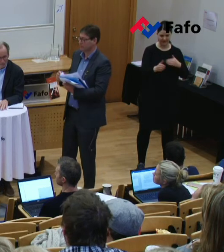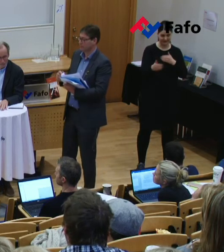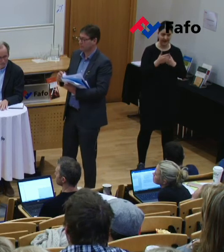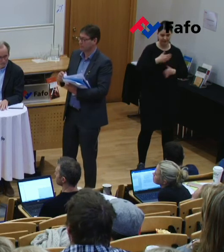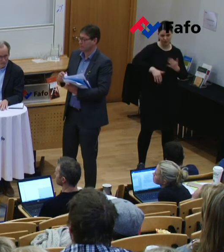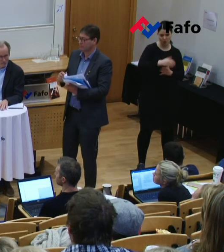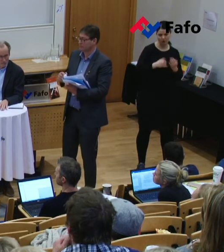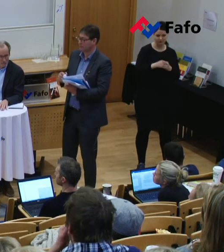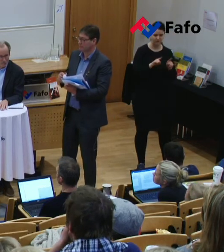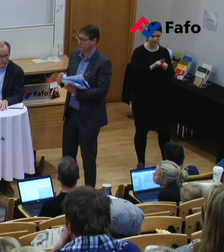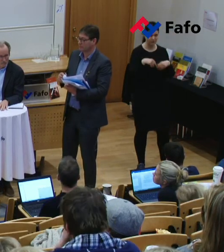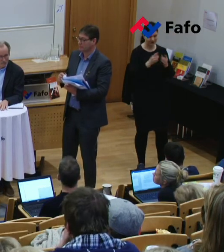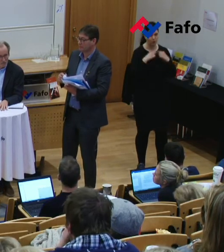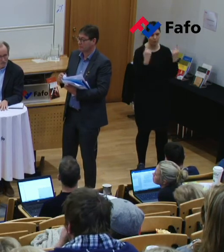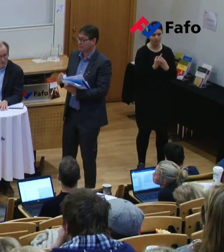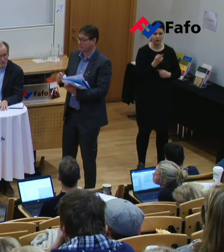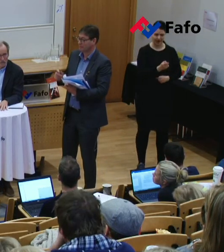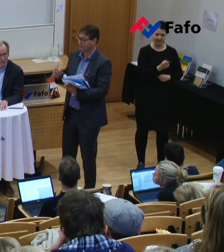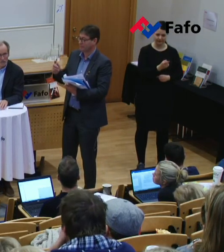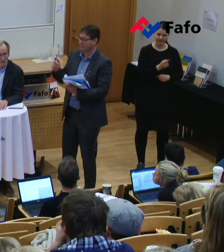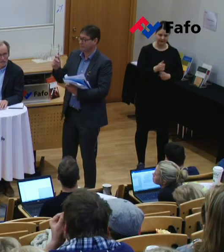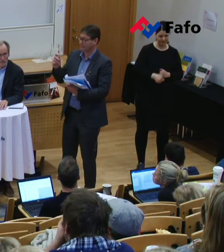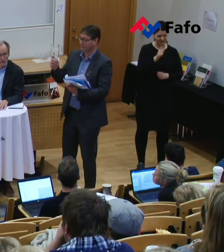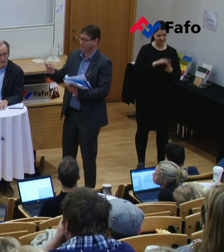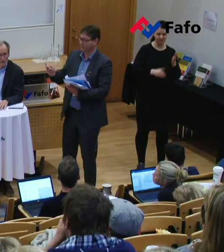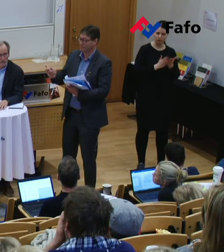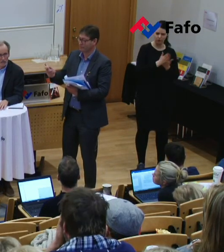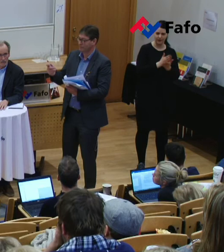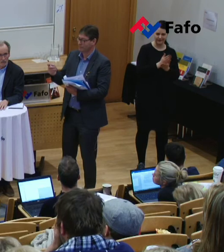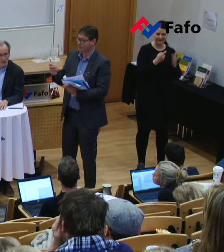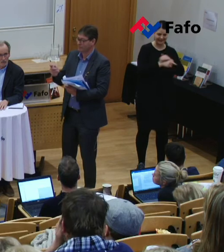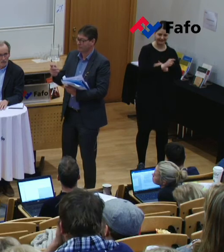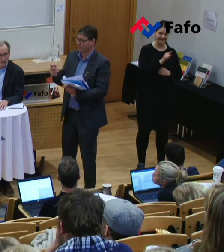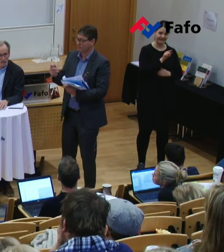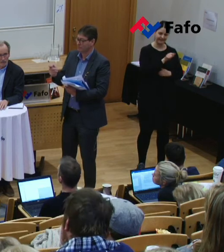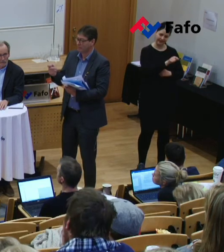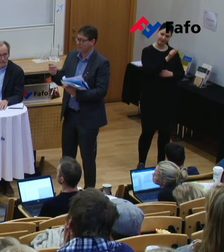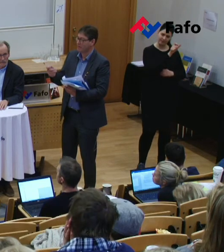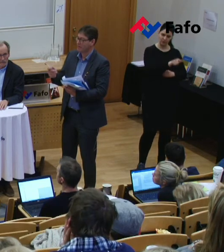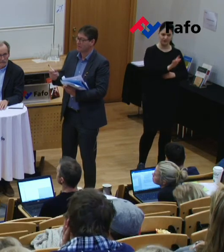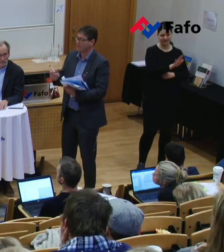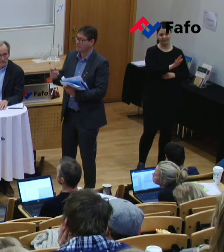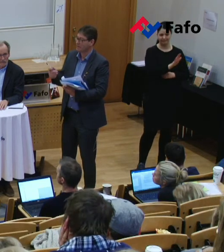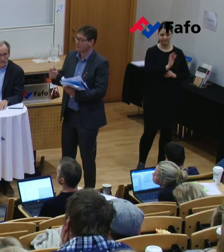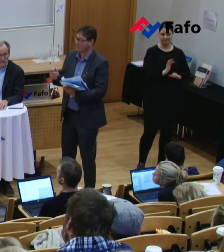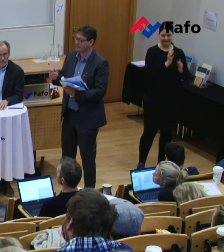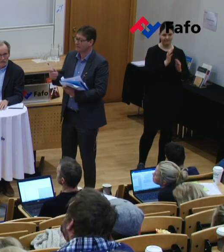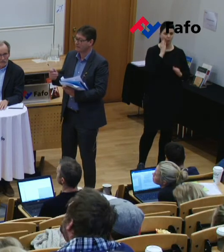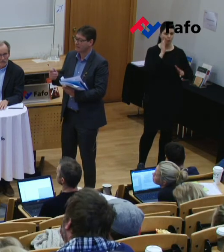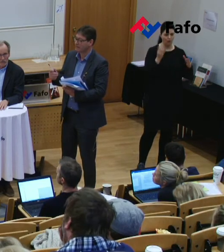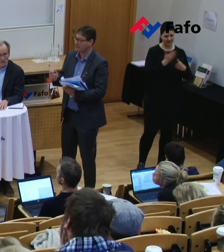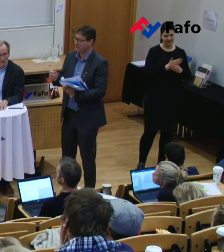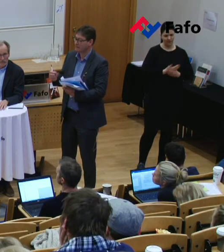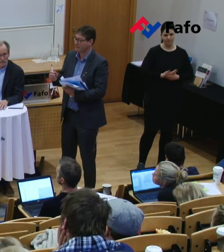når vi vil liksom, når det beste den normaliteten på en måte inn i det liksom normale bofellesskapet. Og det her